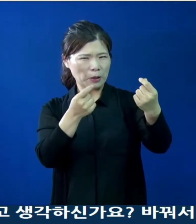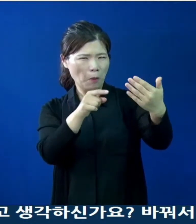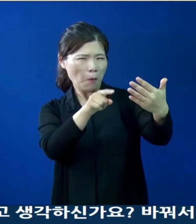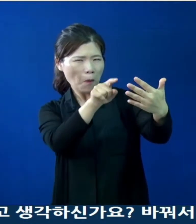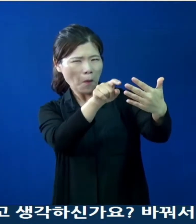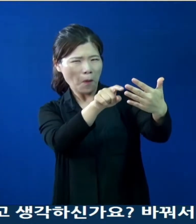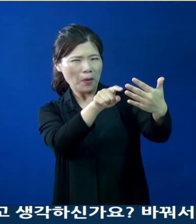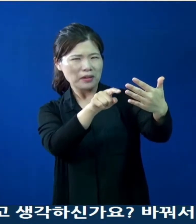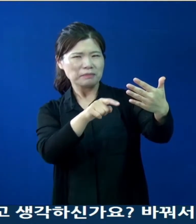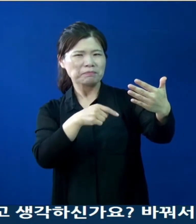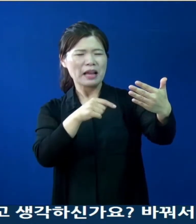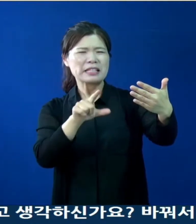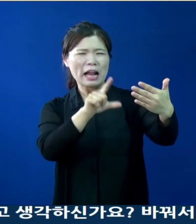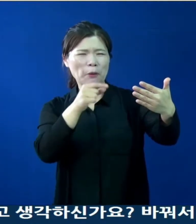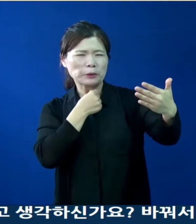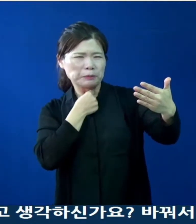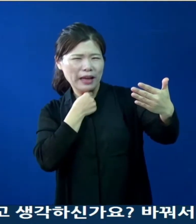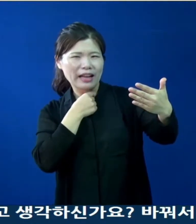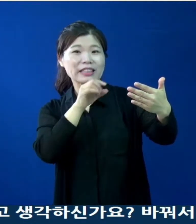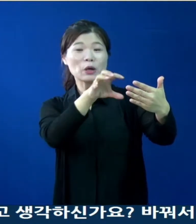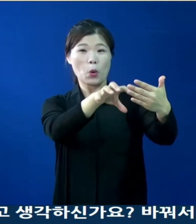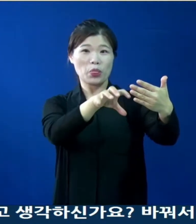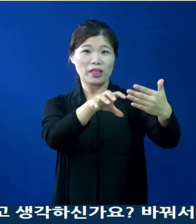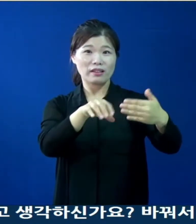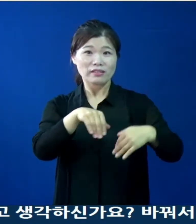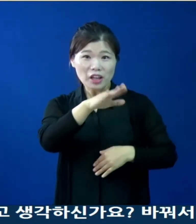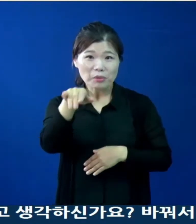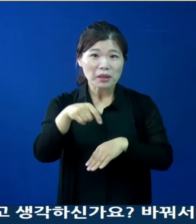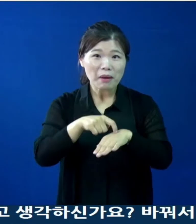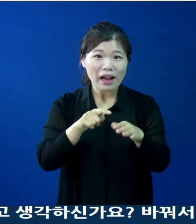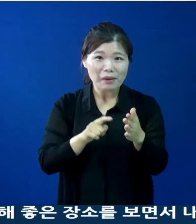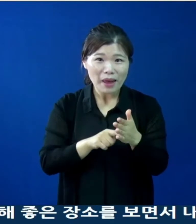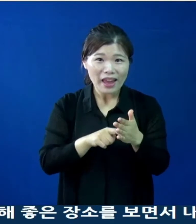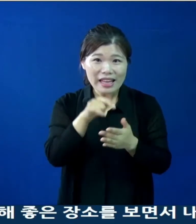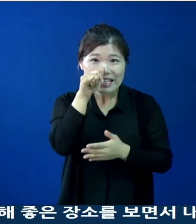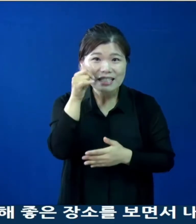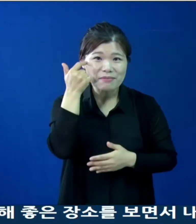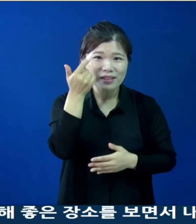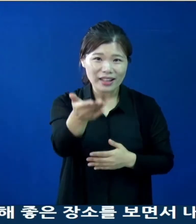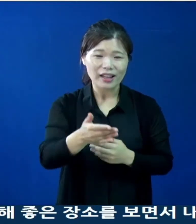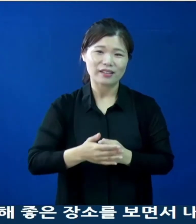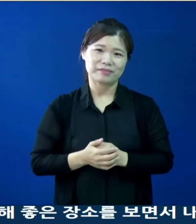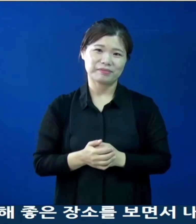거주 환경, 그런 지역이 여러분 마음 가운데 있으십니까?